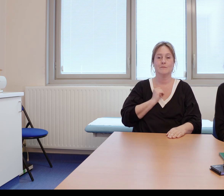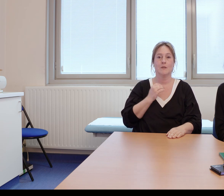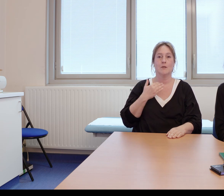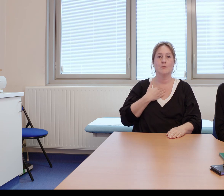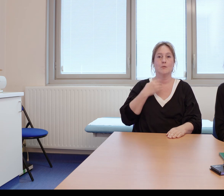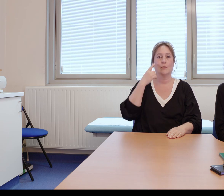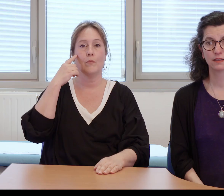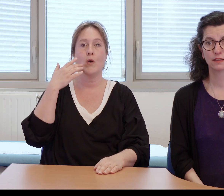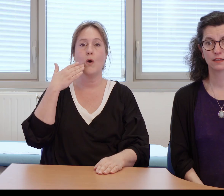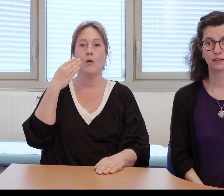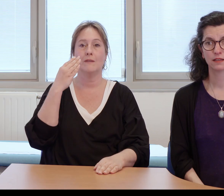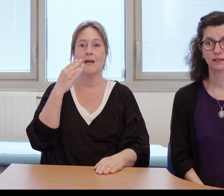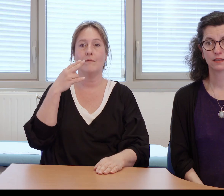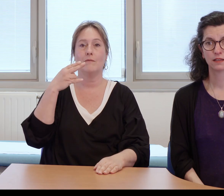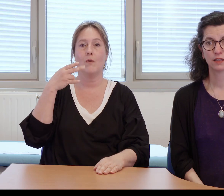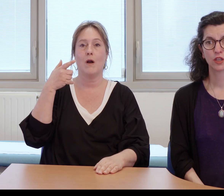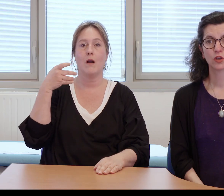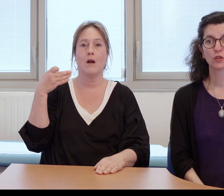Tu peux en avoir un